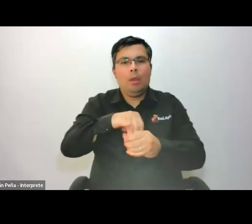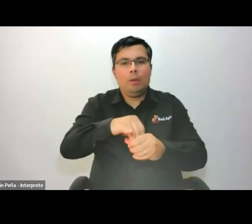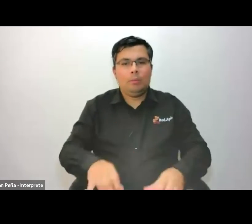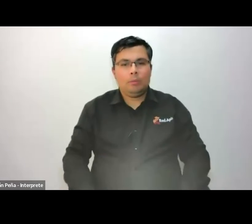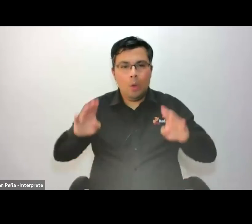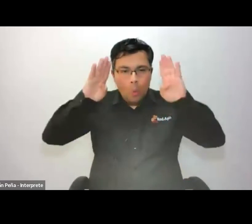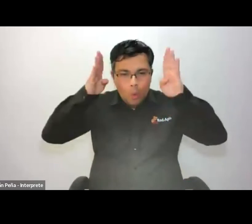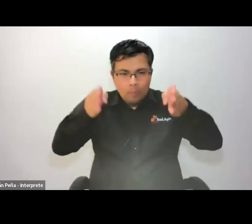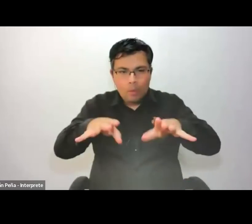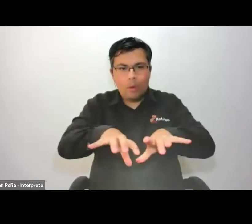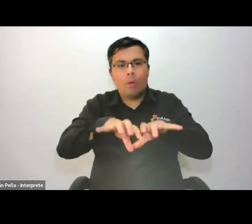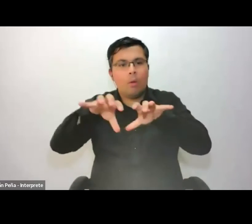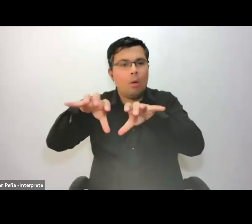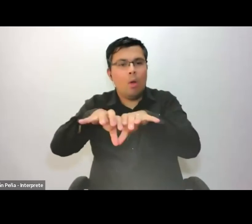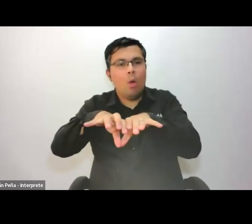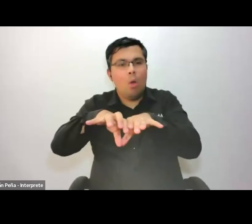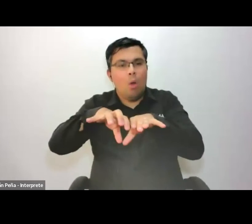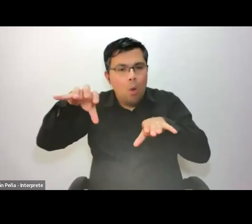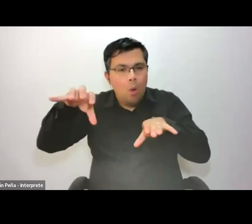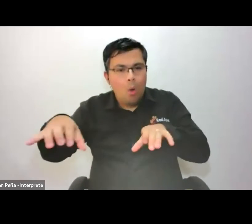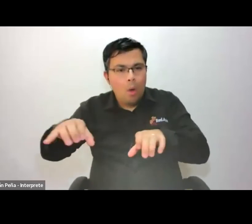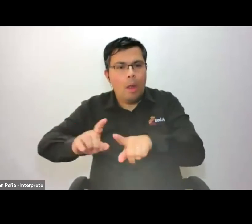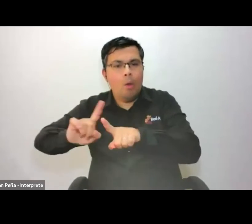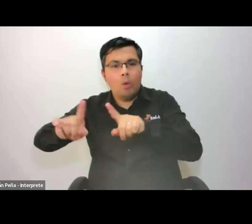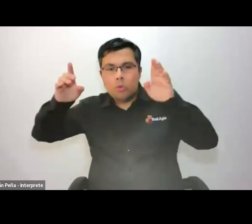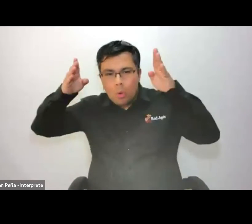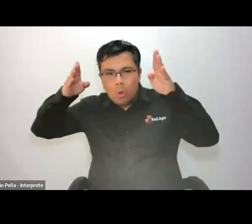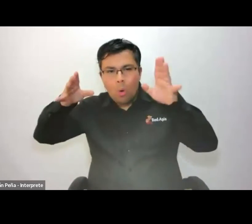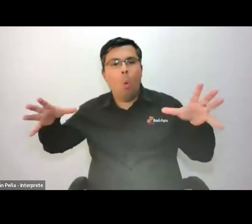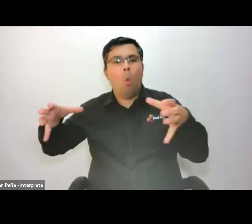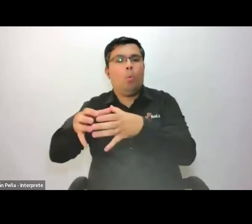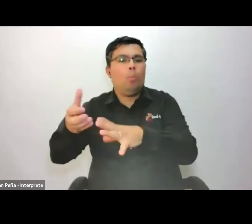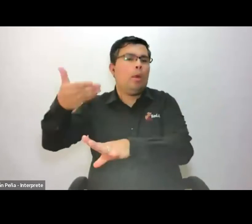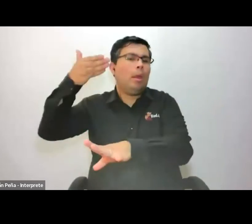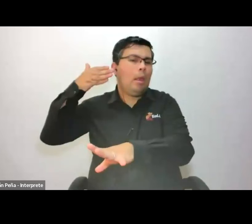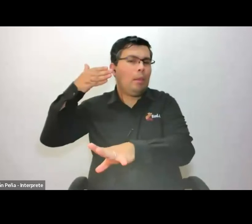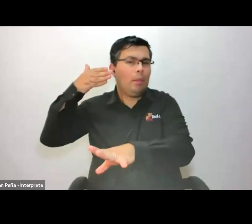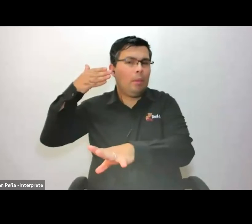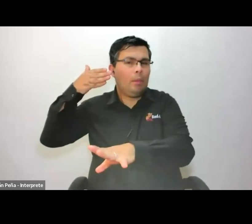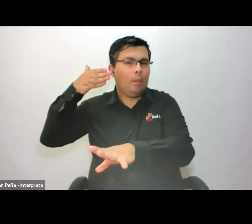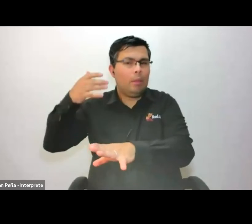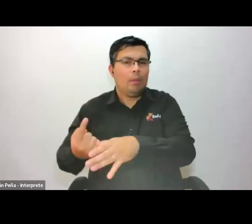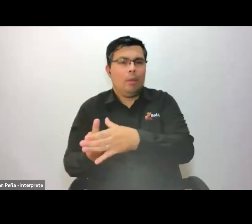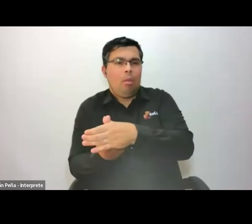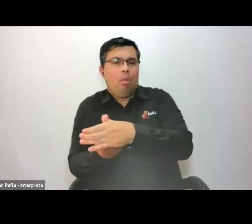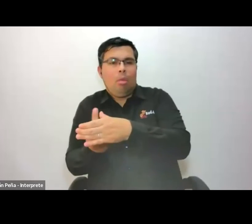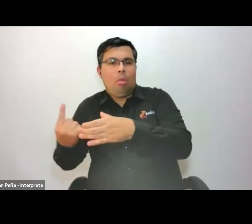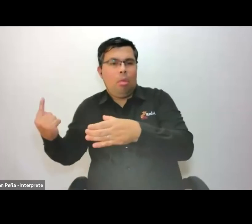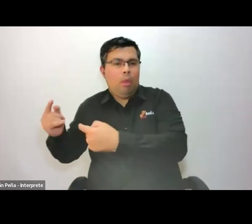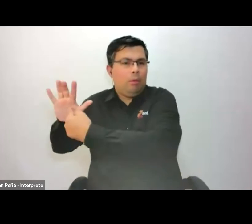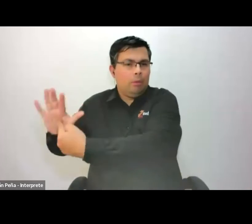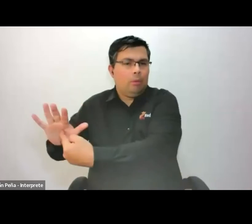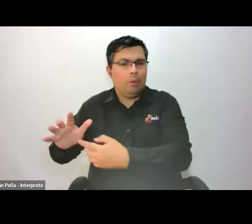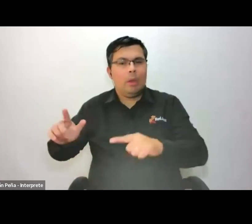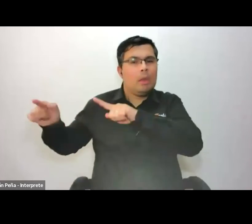a otros grupos que también han sido históricamente excluidos y que hoy día la ley 21.545 viene también a fortalecer, tal como comentaba Marcela, la